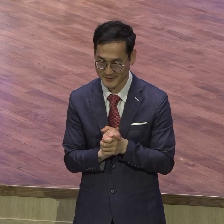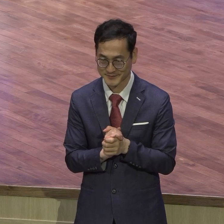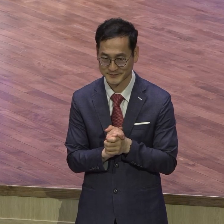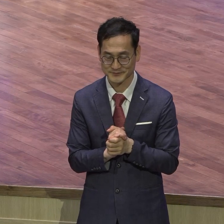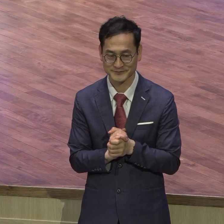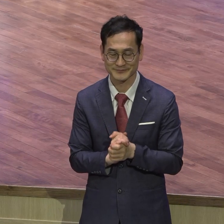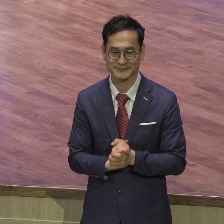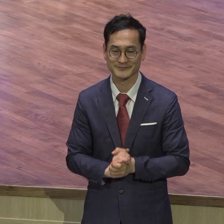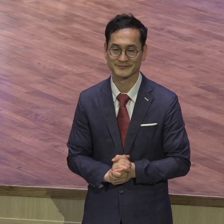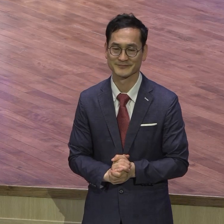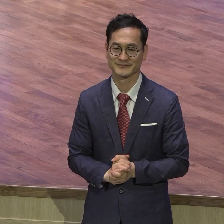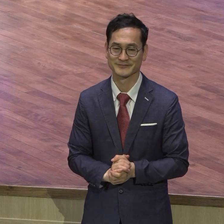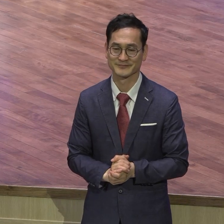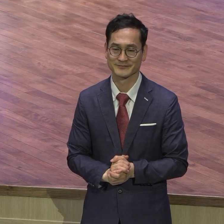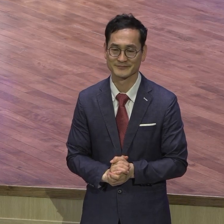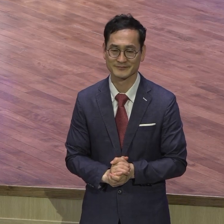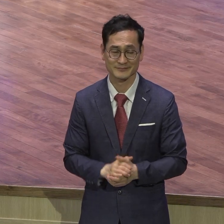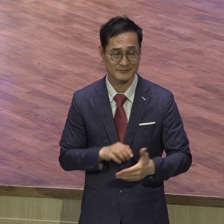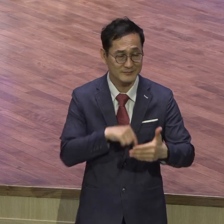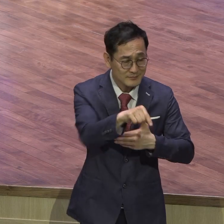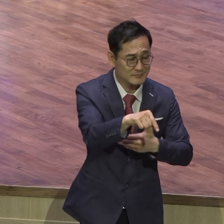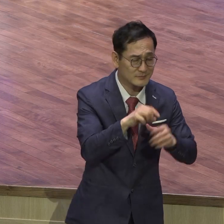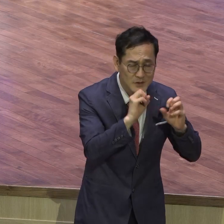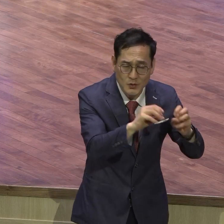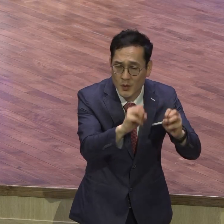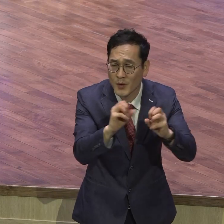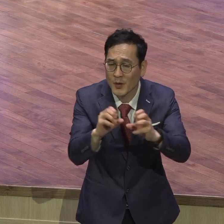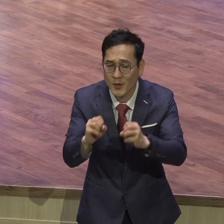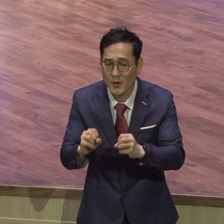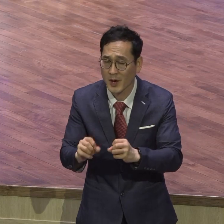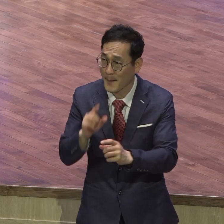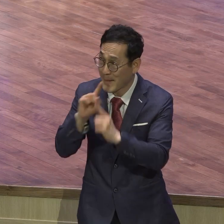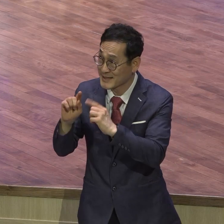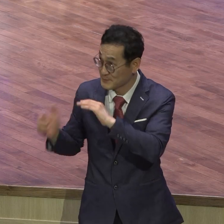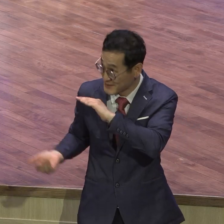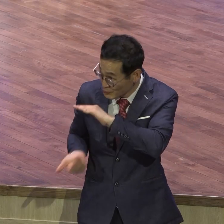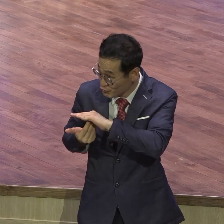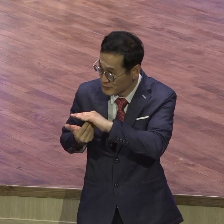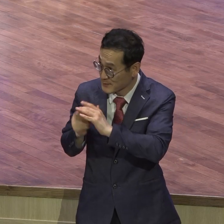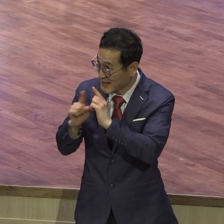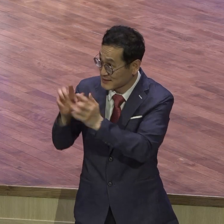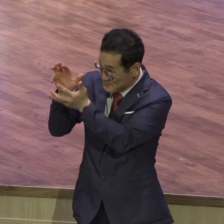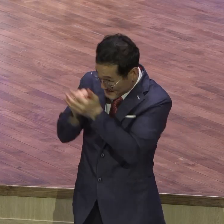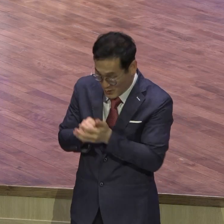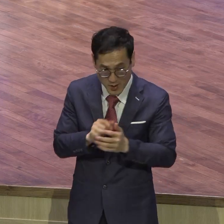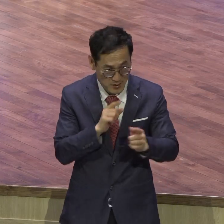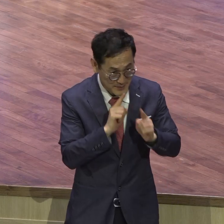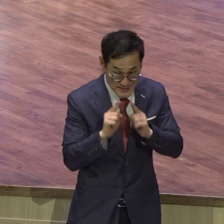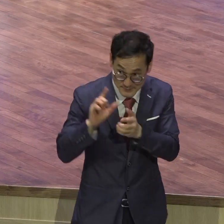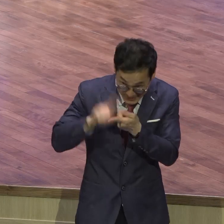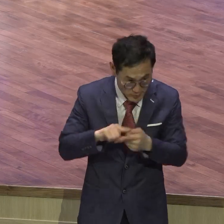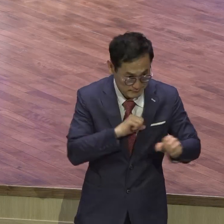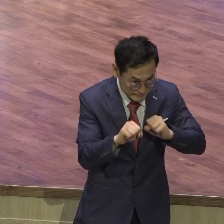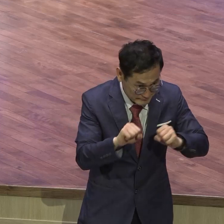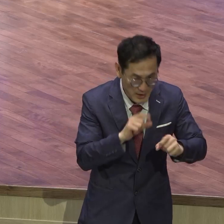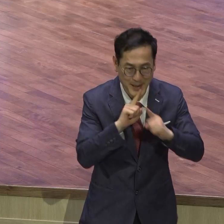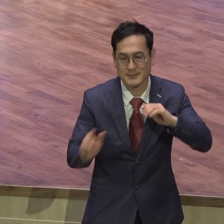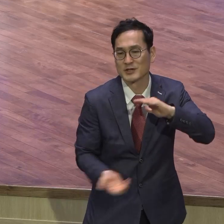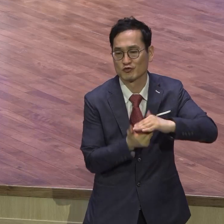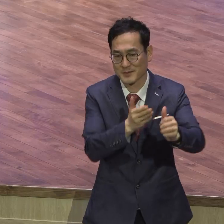현장판의 주도자로 말씀 성취의 체험자로 모두 다 당당하게 서시기를 제모로 축복합니다